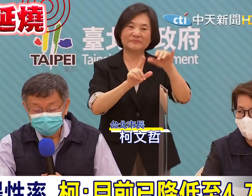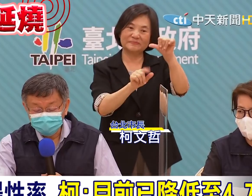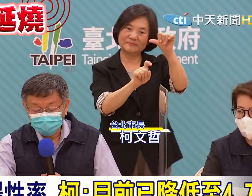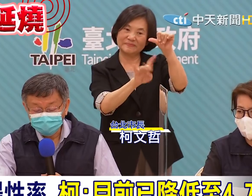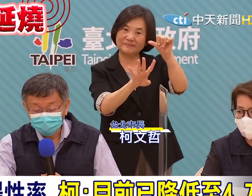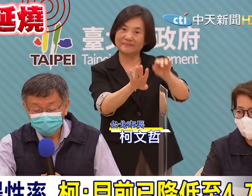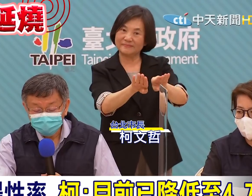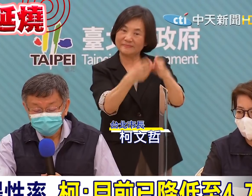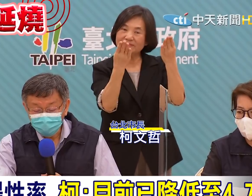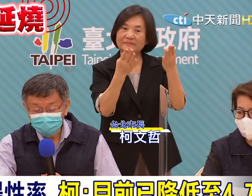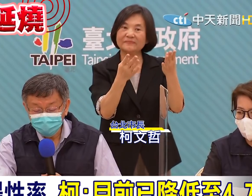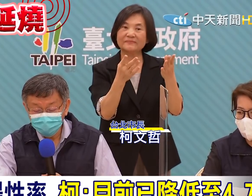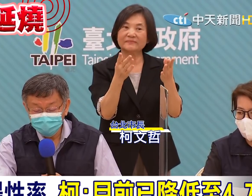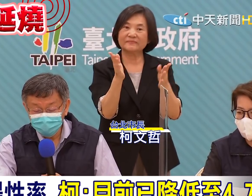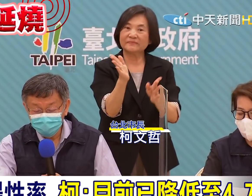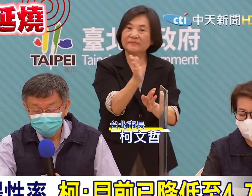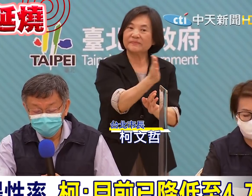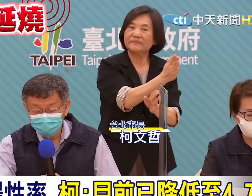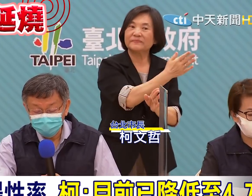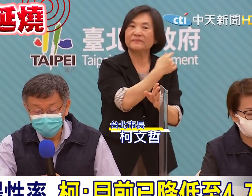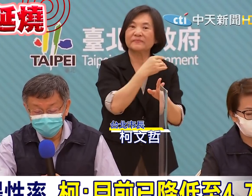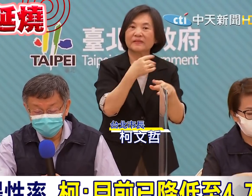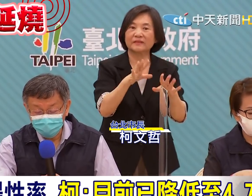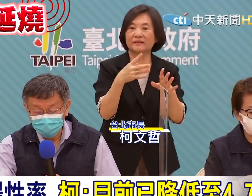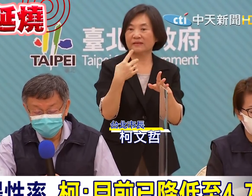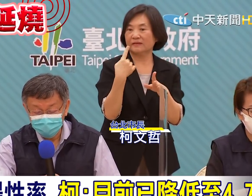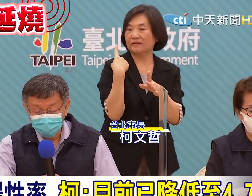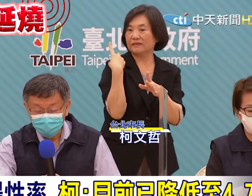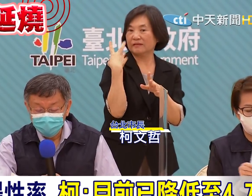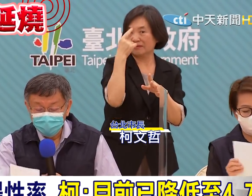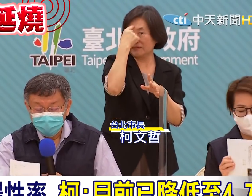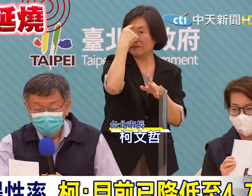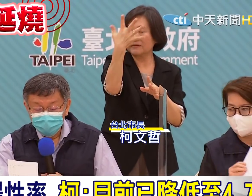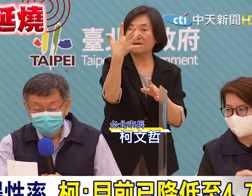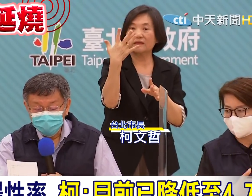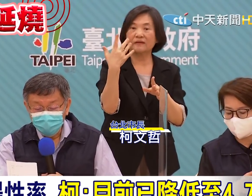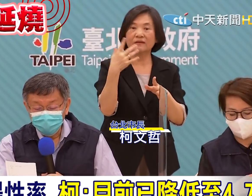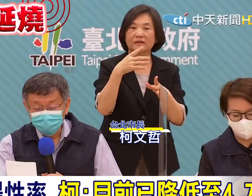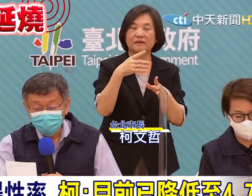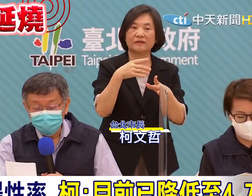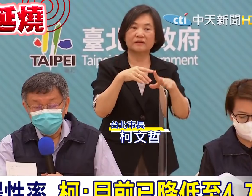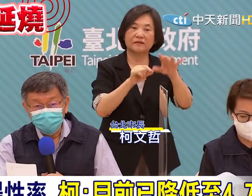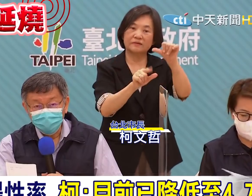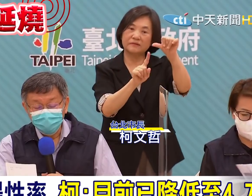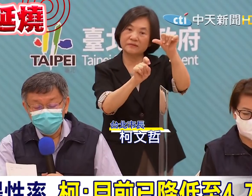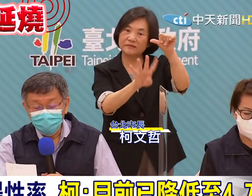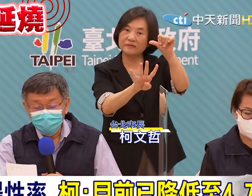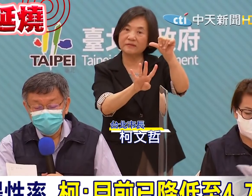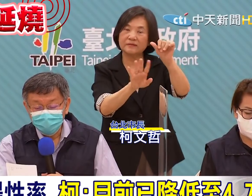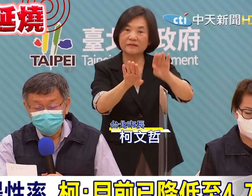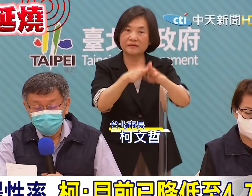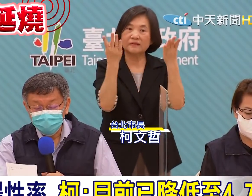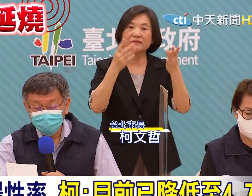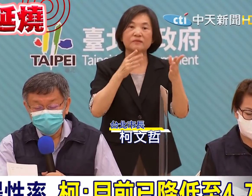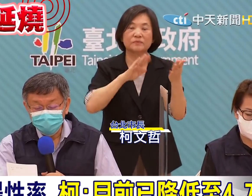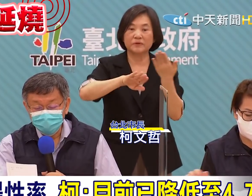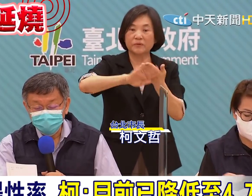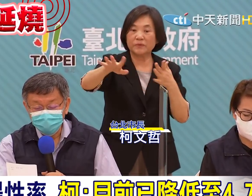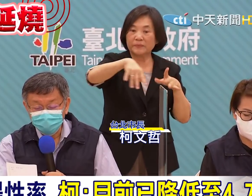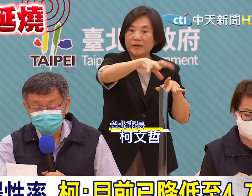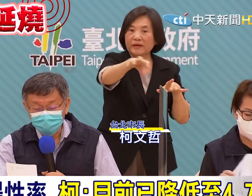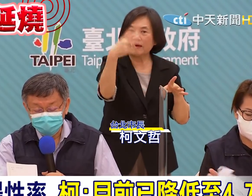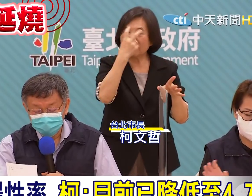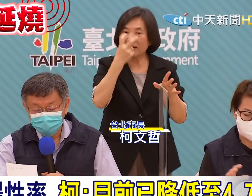哈，在过去这5天呢，包括今天14号的时候哈，我们的快筛站哦阳性率